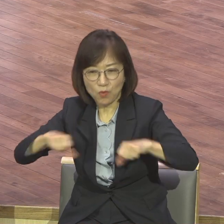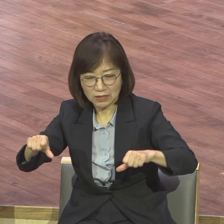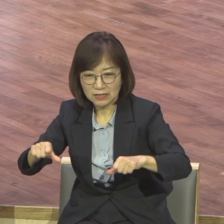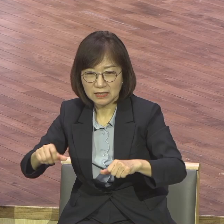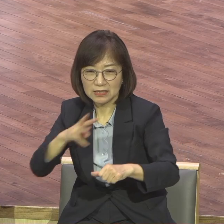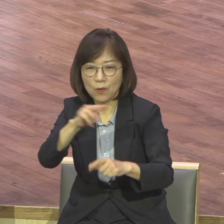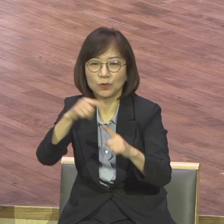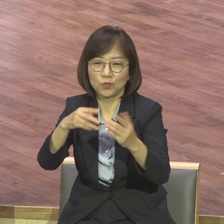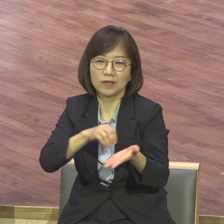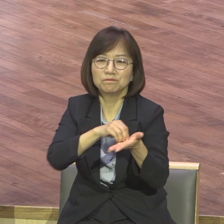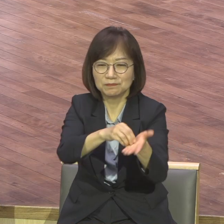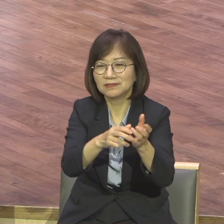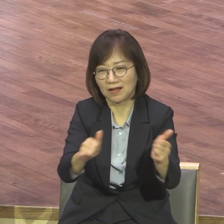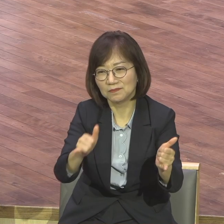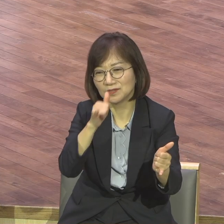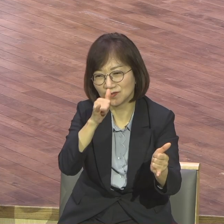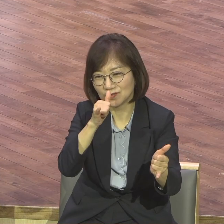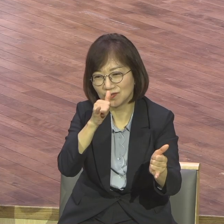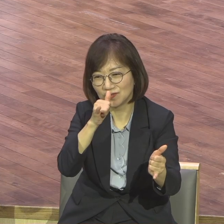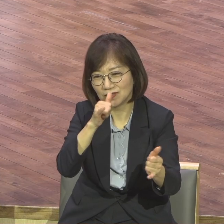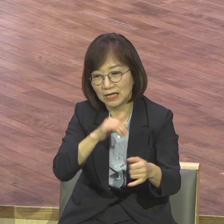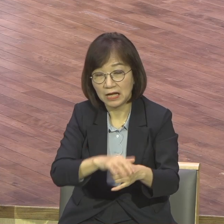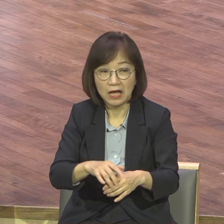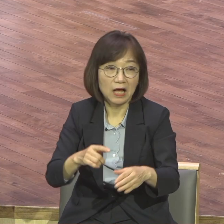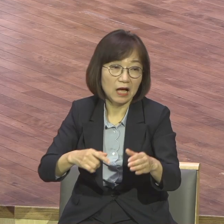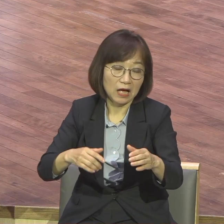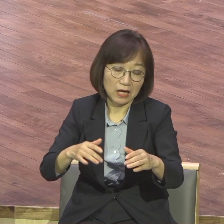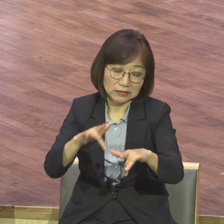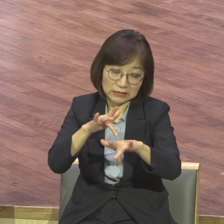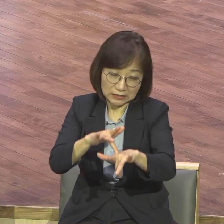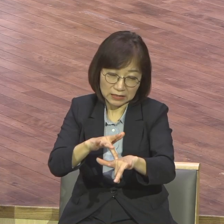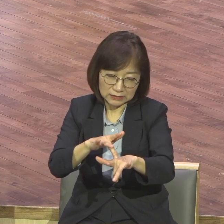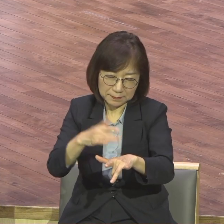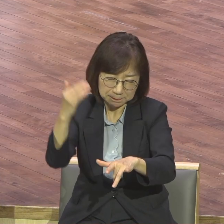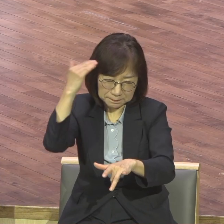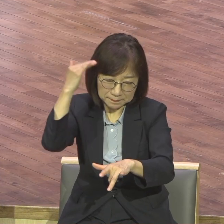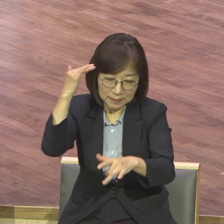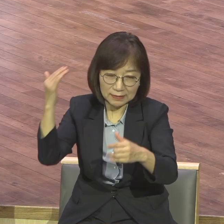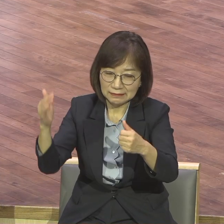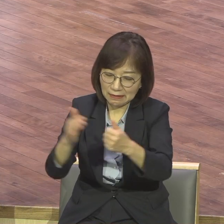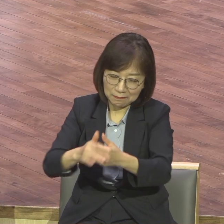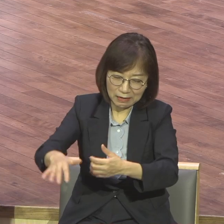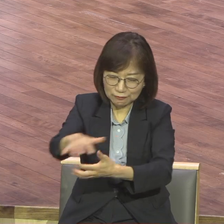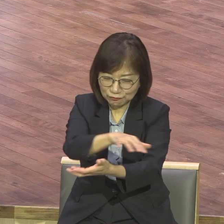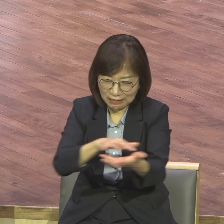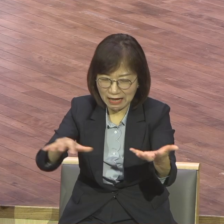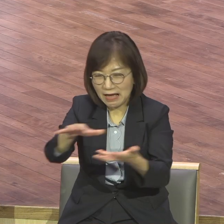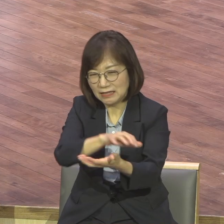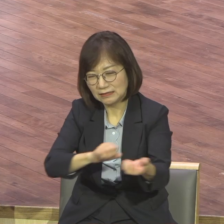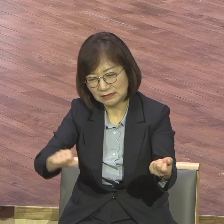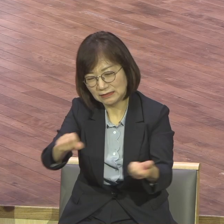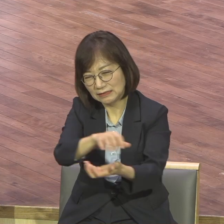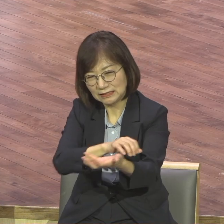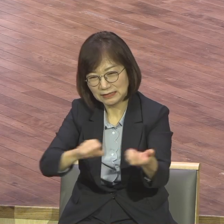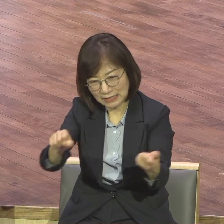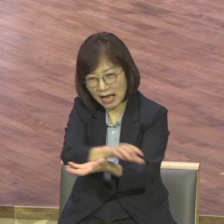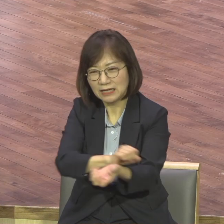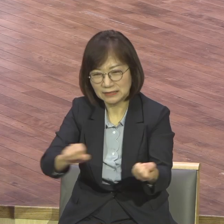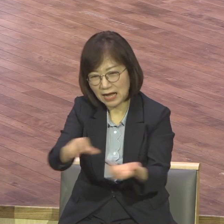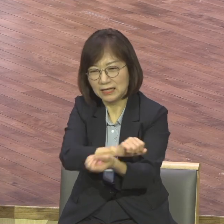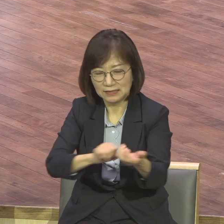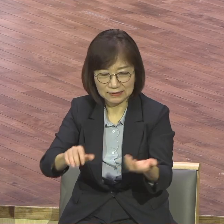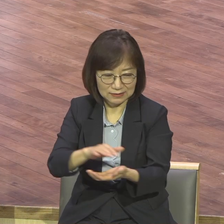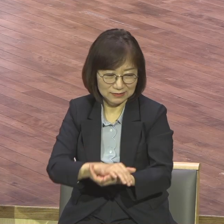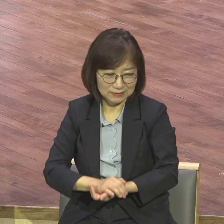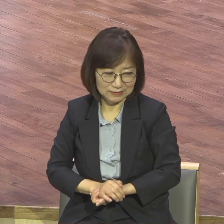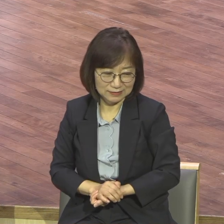안 싸우는 교회가 없어요. 싸우 난리라 사단이 난장판을 쳐놨어요. 이 원색적 복음 가지고 복음을 증거할 수